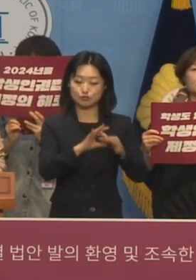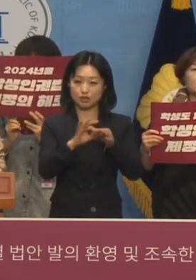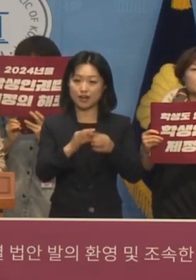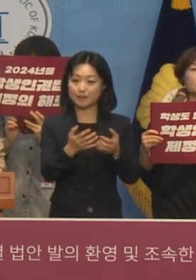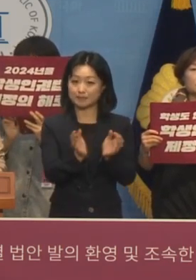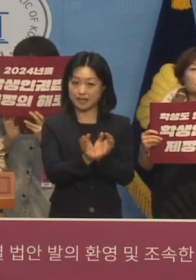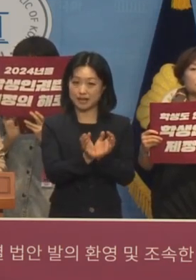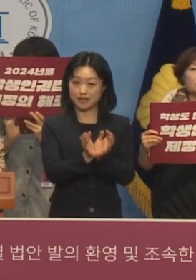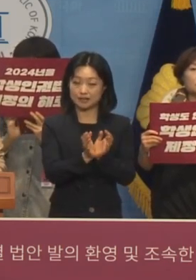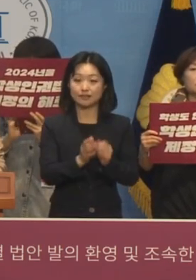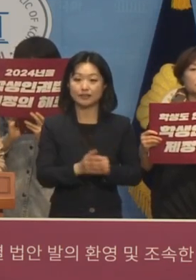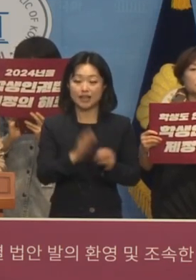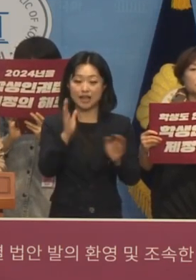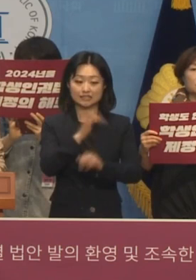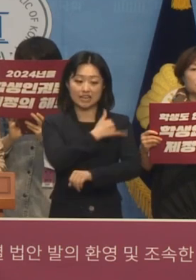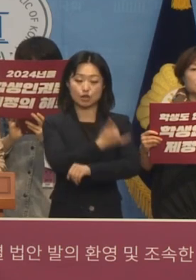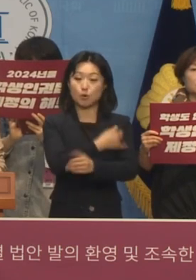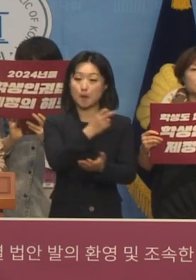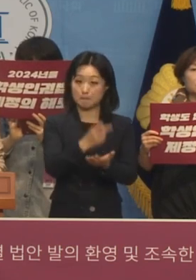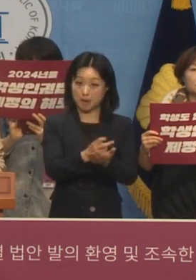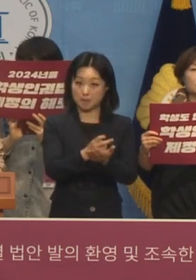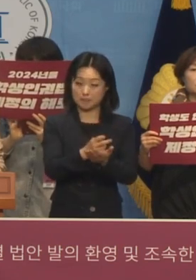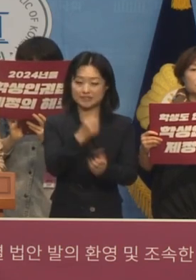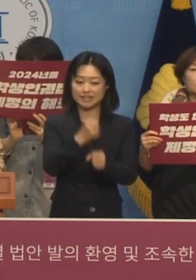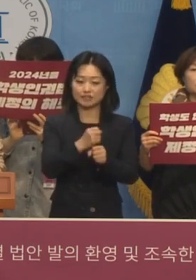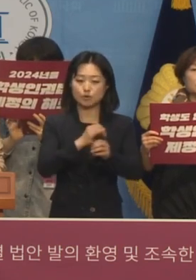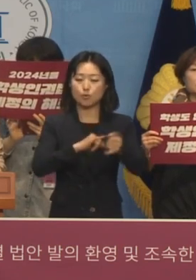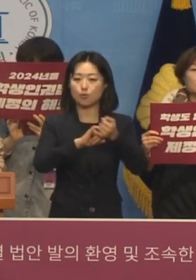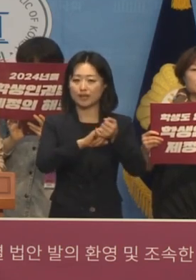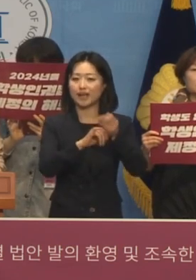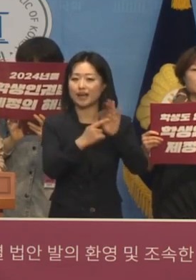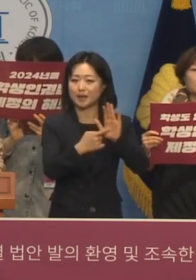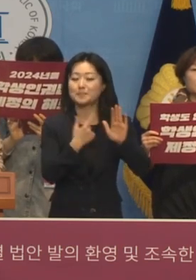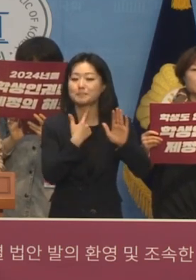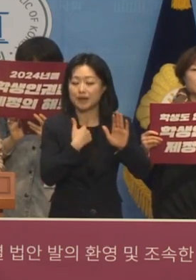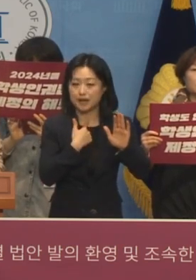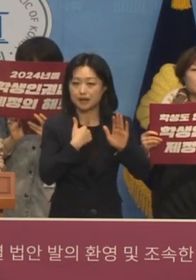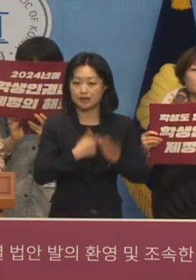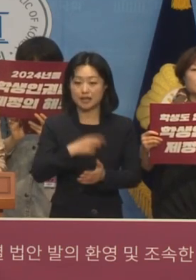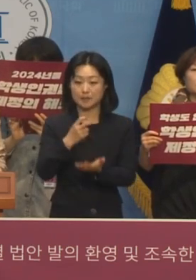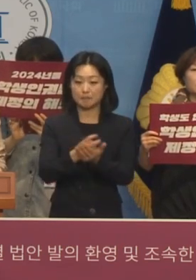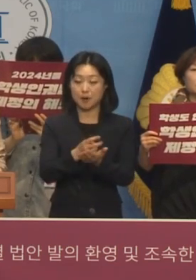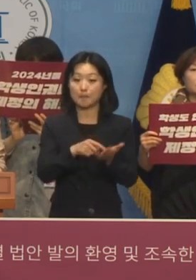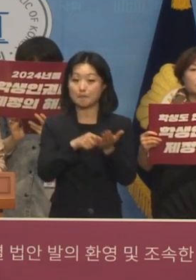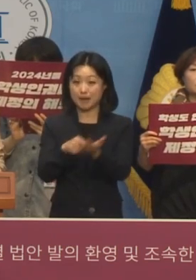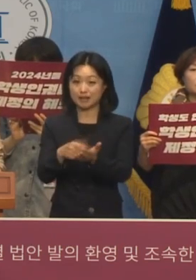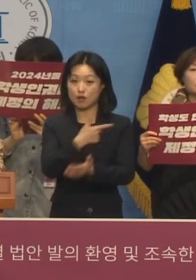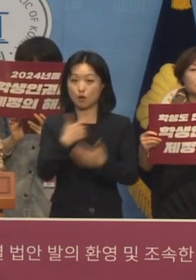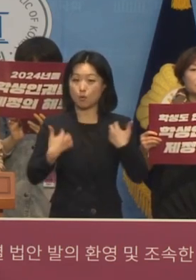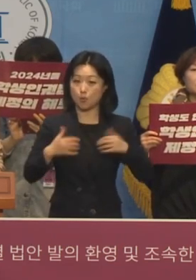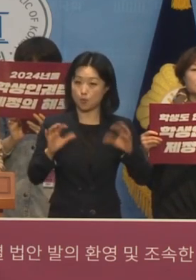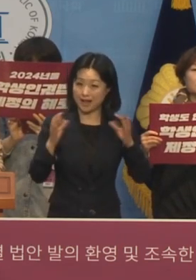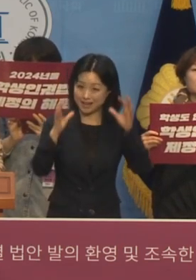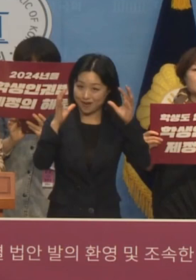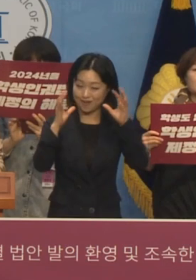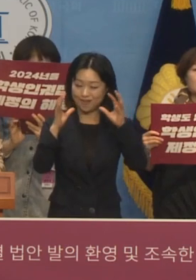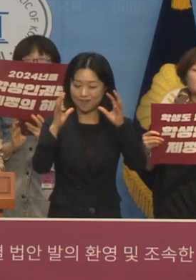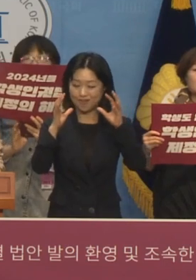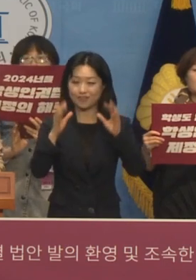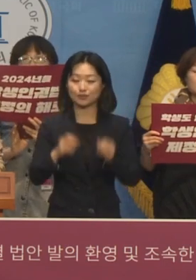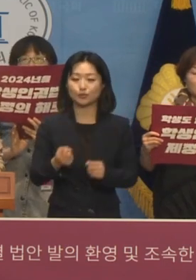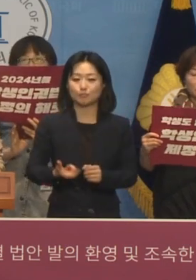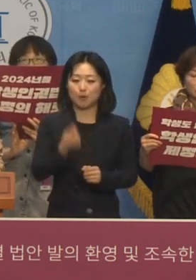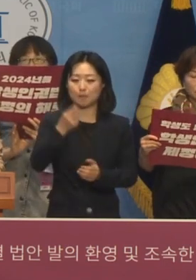민주연합은 학생인권법 제정을 공약으로 내놓은 바 있습니다. 이번 법안 발의 환영 및 촉구 기자회견은